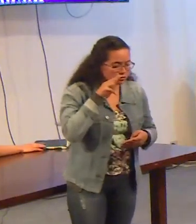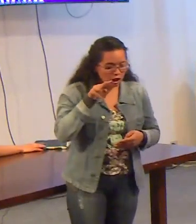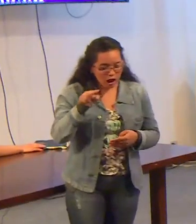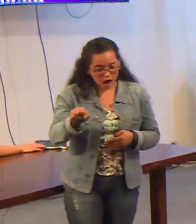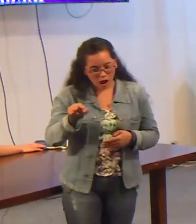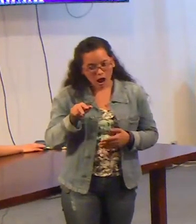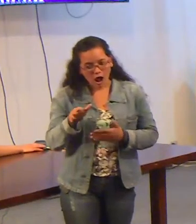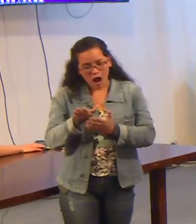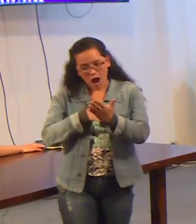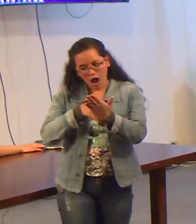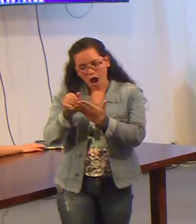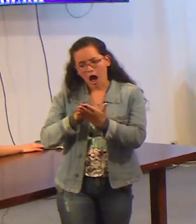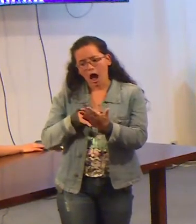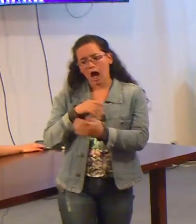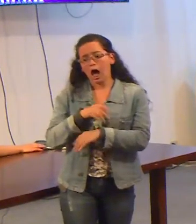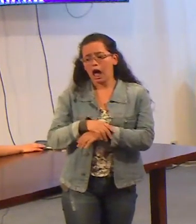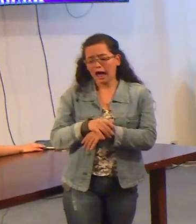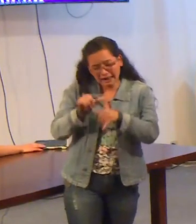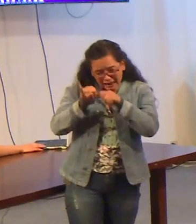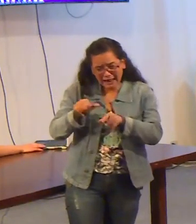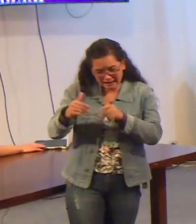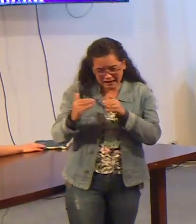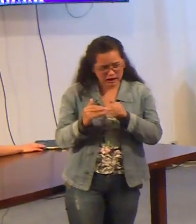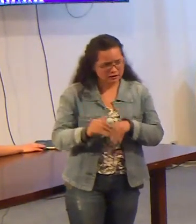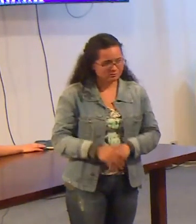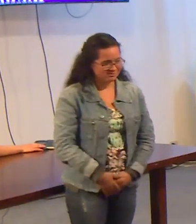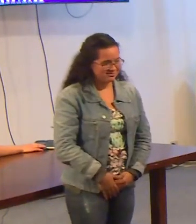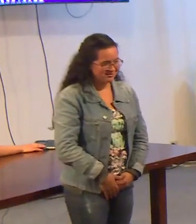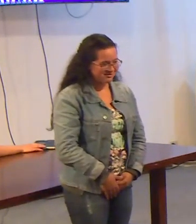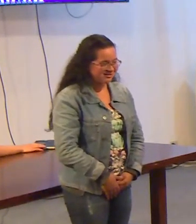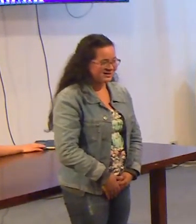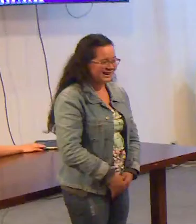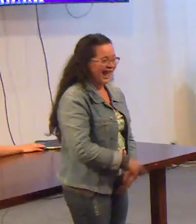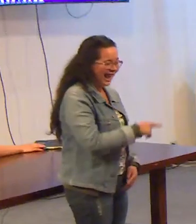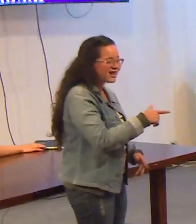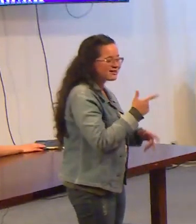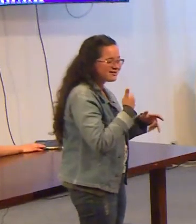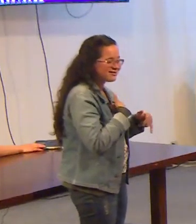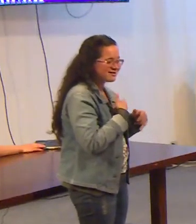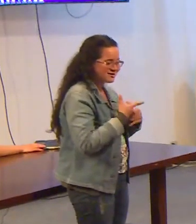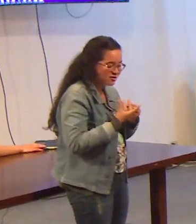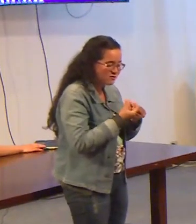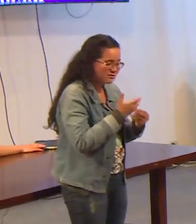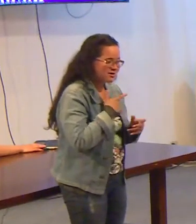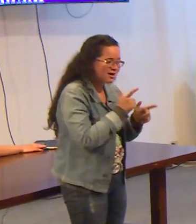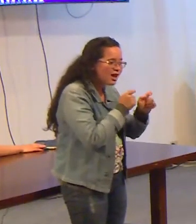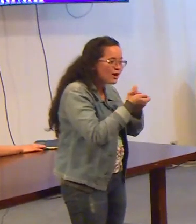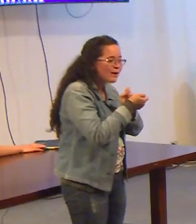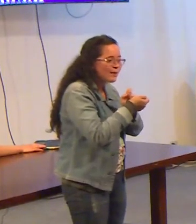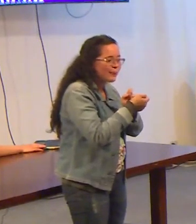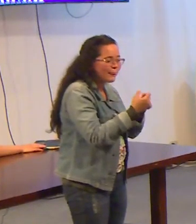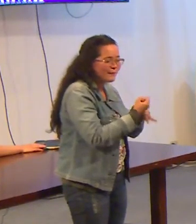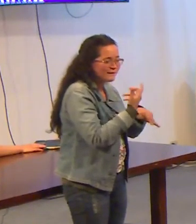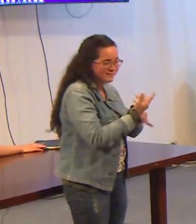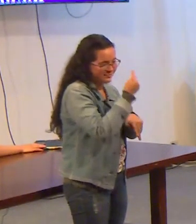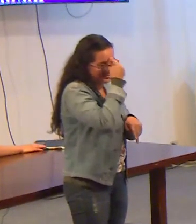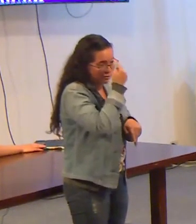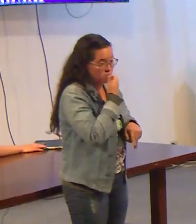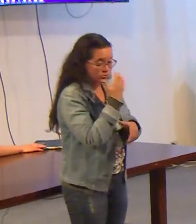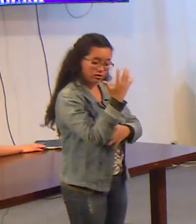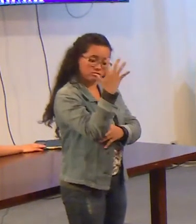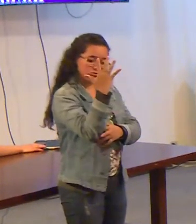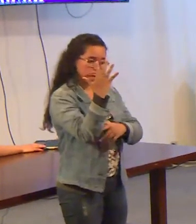¡ay, déjenlo en esta casa! ¡Ay, tan bonito! Entonces también como que cambiamos esa mirada de los docentes, como que en este árbol reflejamos que